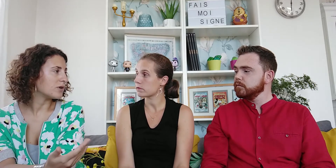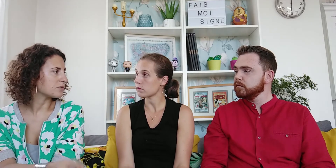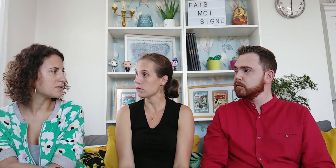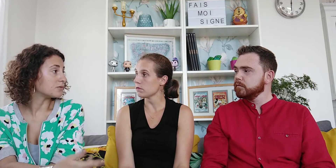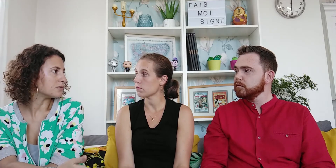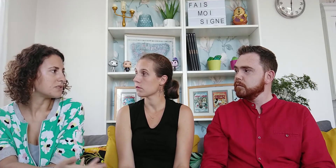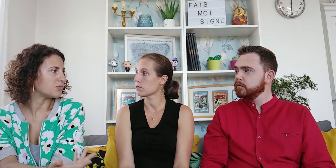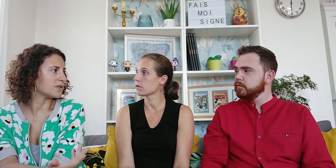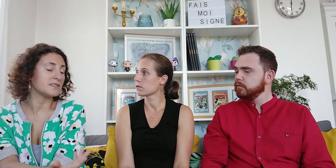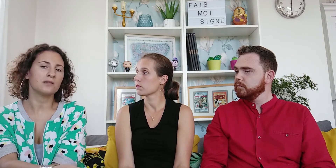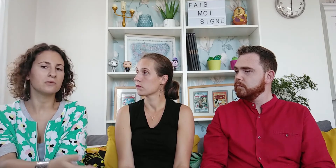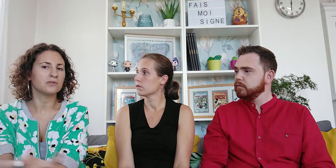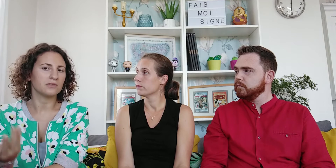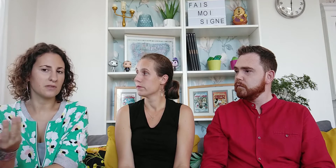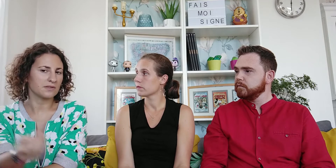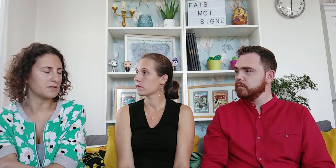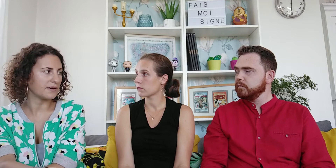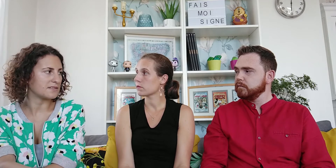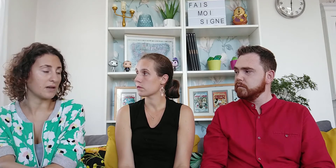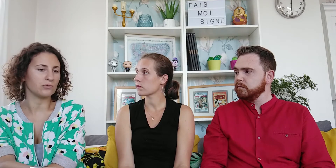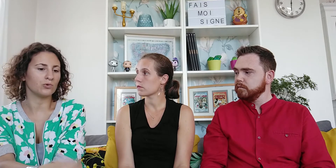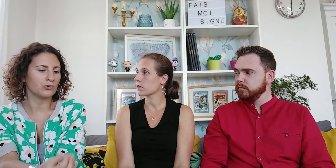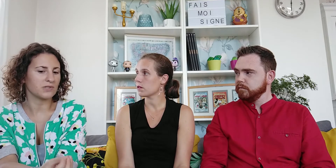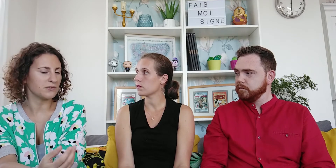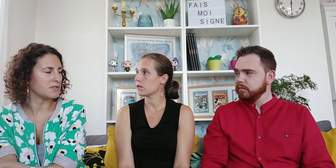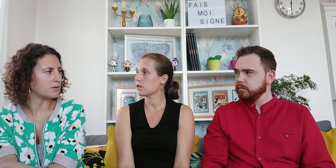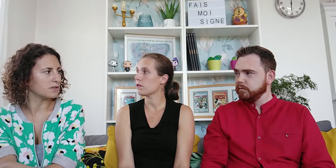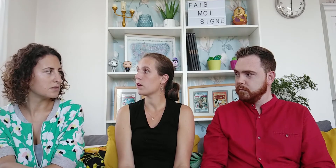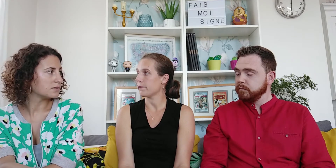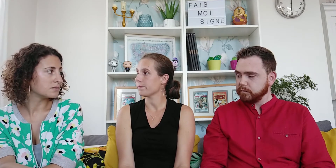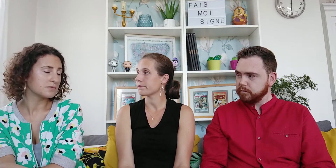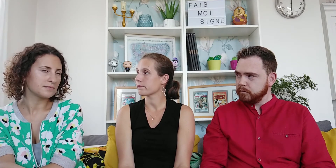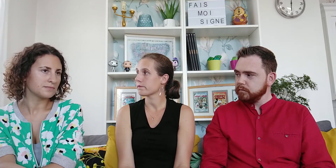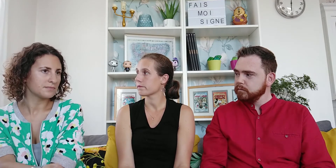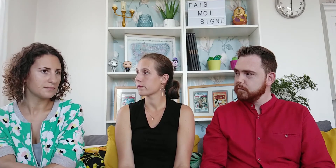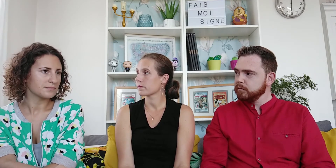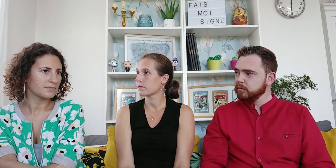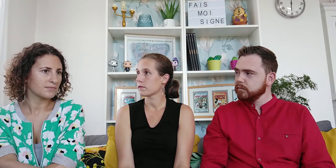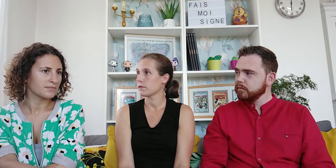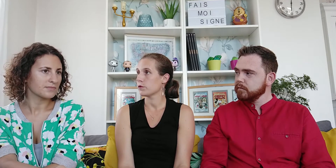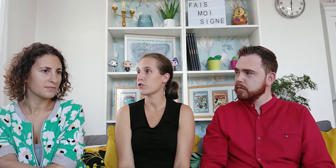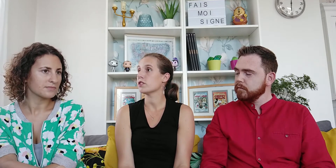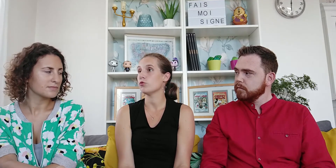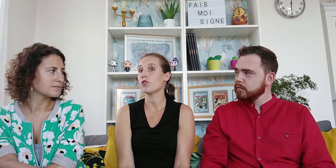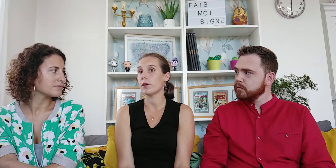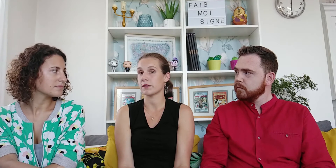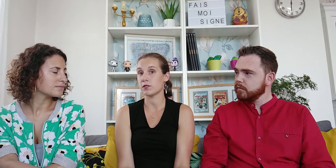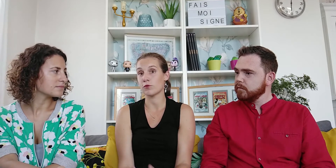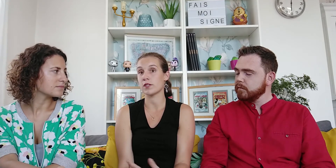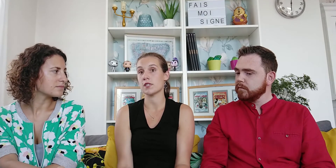ton fils a pu faire des signes, donc c'est vrai que c'est une grosse avancée, quoi. Voilà. Sachant que c'est du temps, parce que si on veut qu'ils signent,